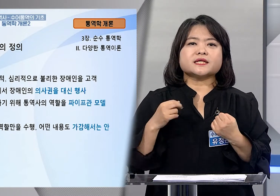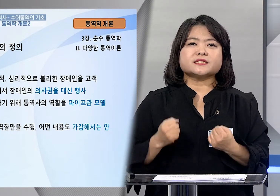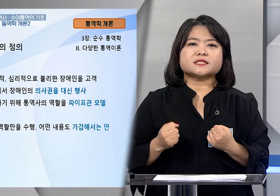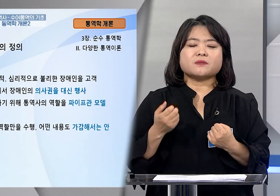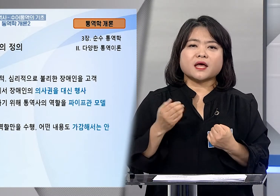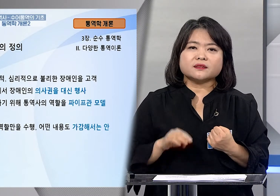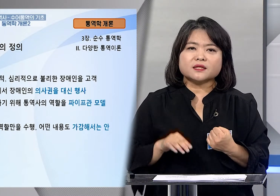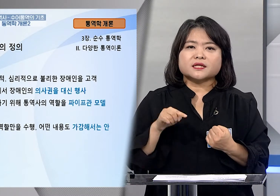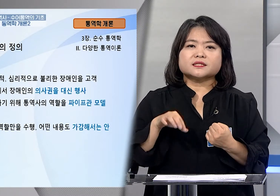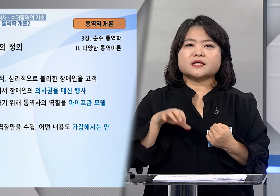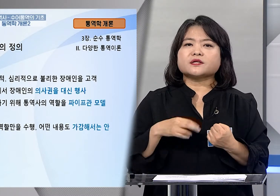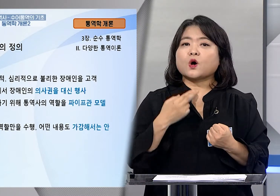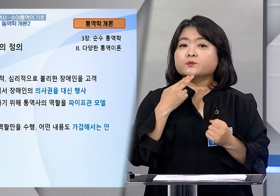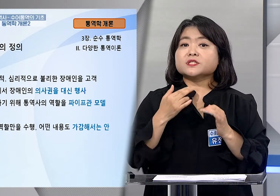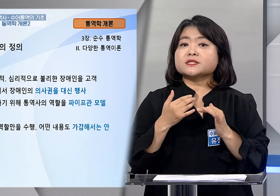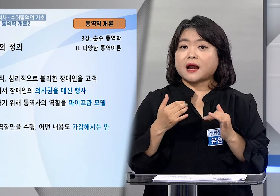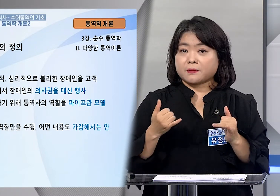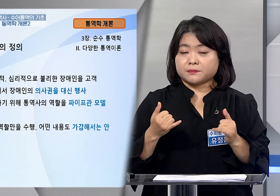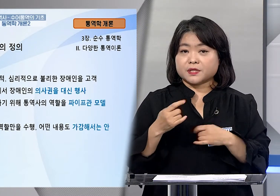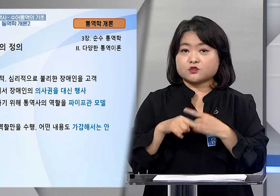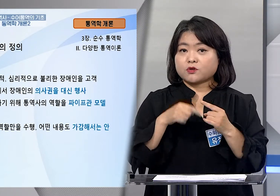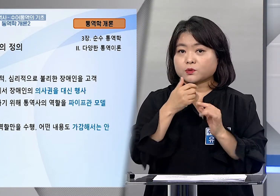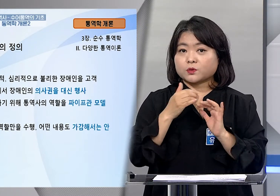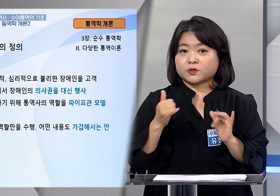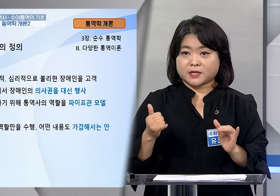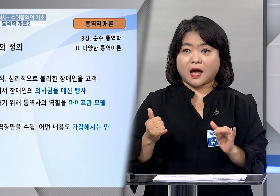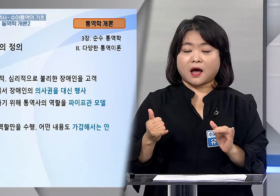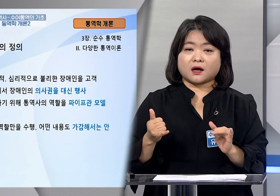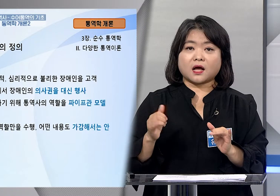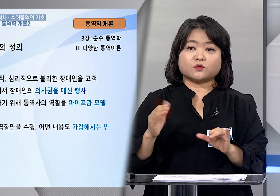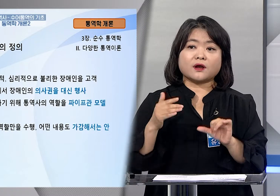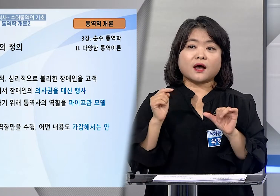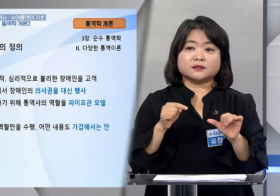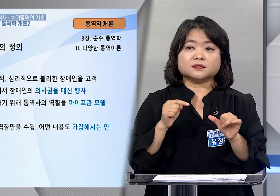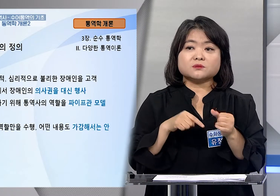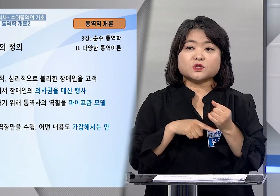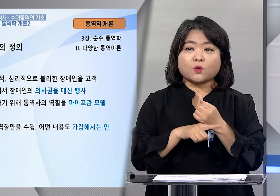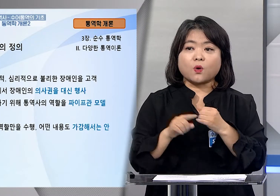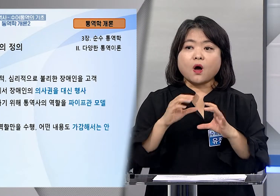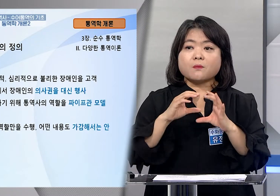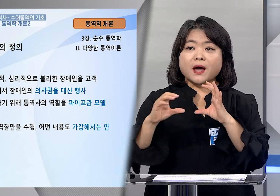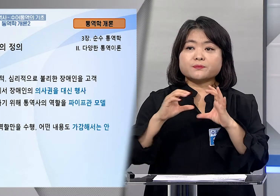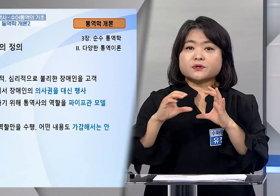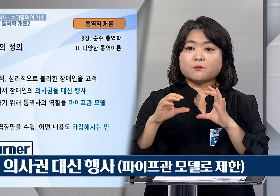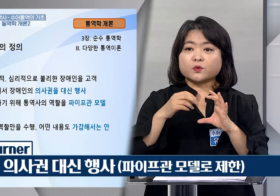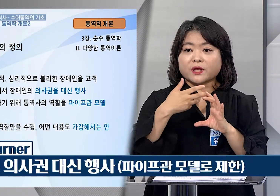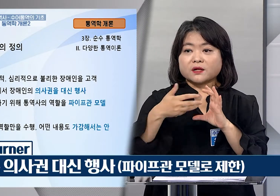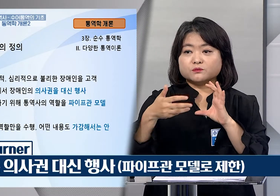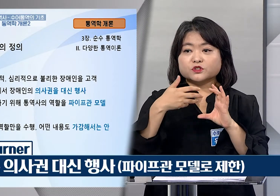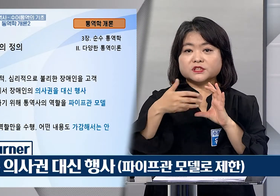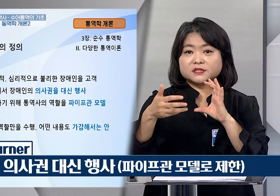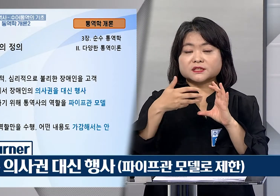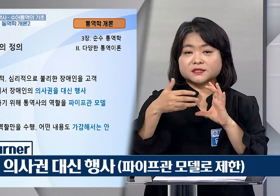있지만 그 자리에 없는 사람이 수화 통역사가 되라는 의미로 파이프간 모델, 물 흐르듯,